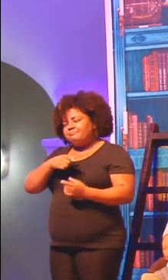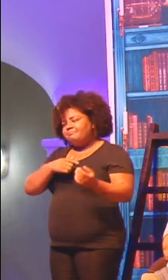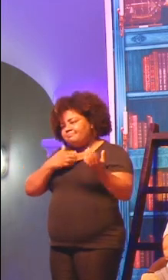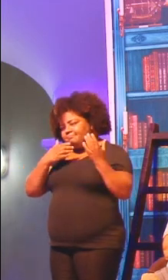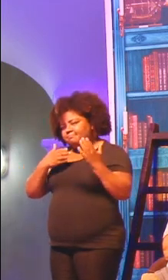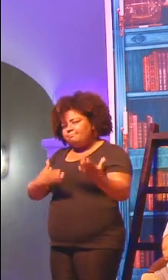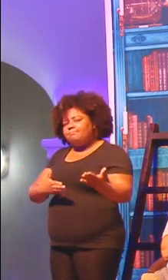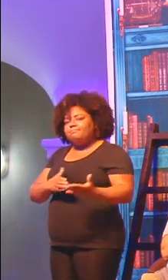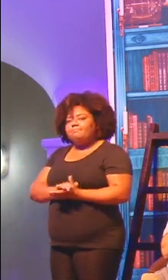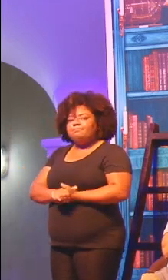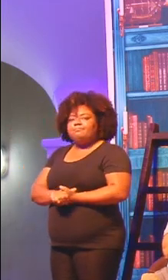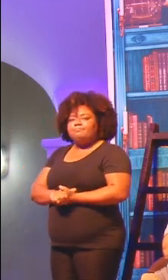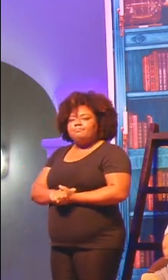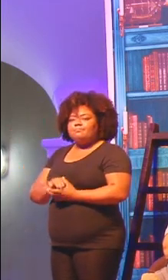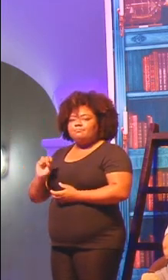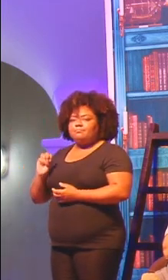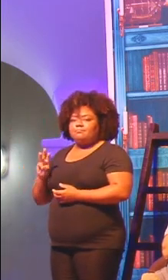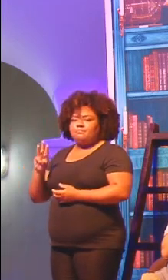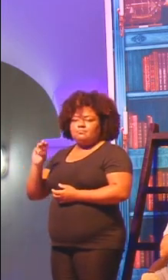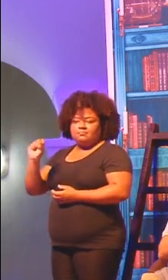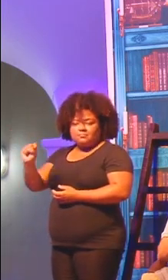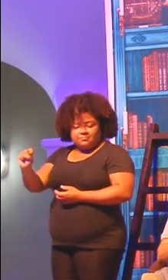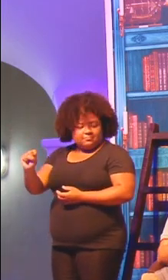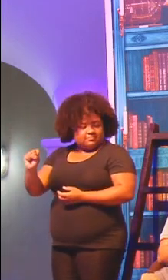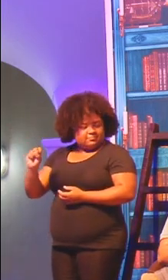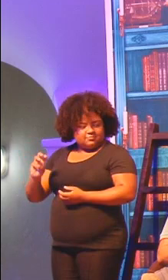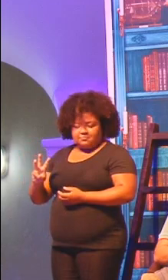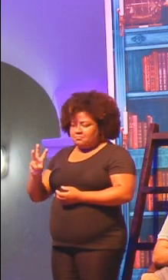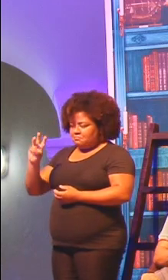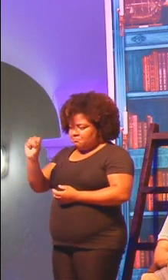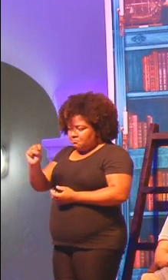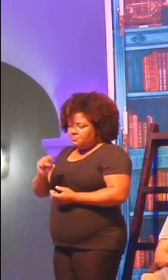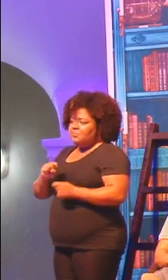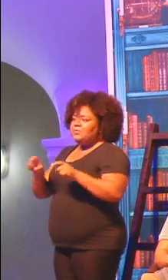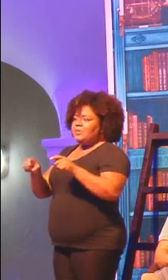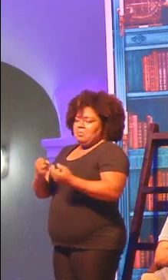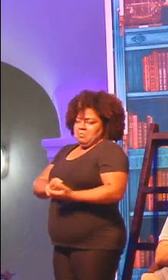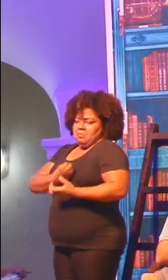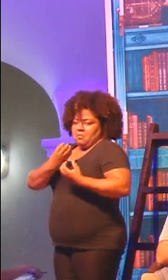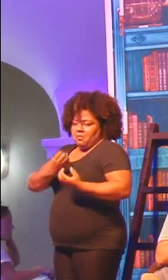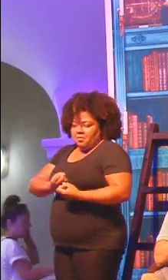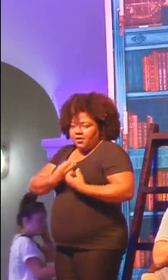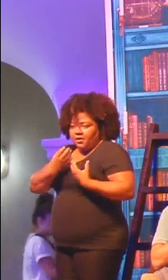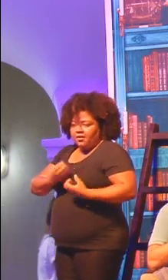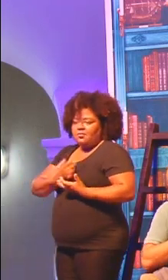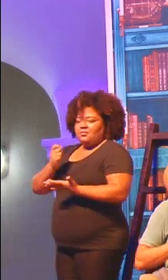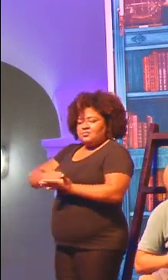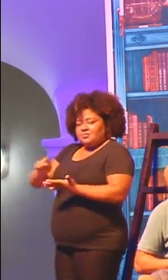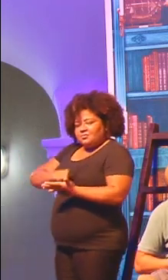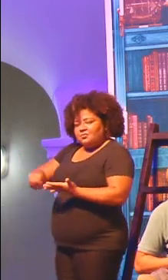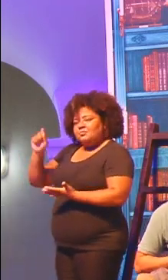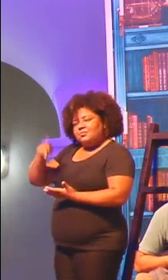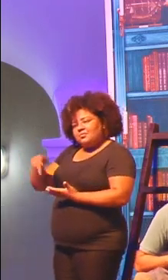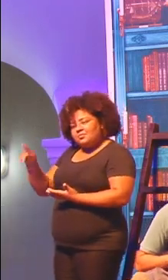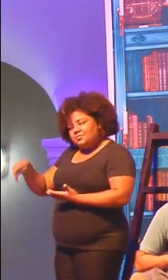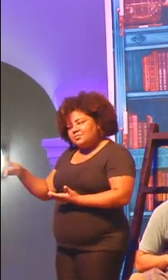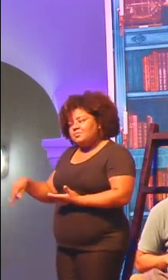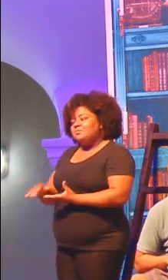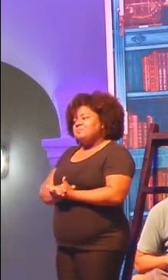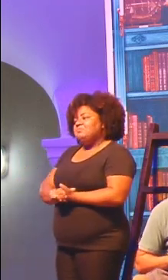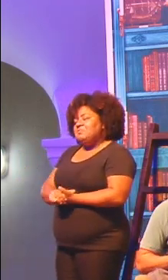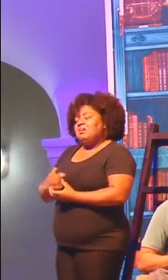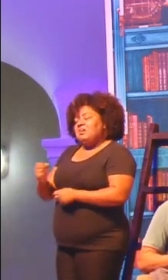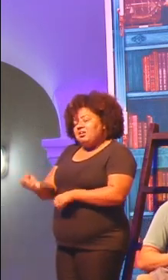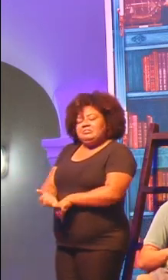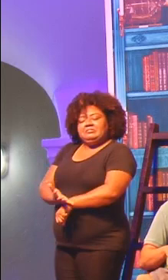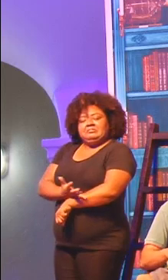O Wesley, que está mediando aqui, o Wesley, que também é poeta, escritor, professor. Eu fico muito honrado